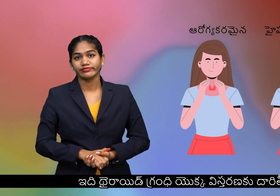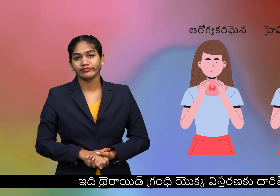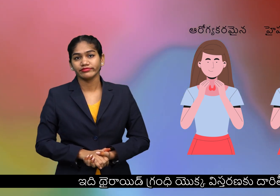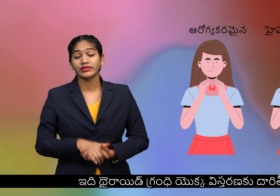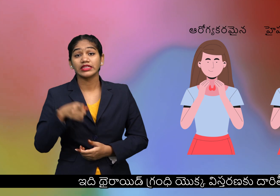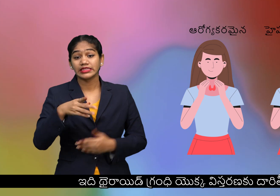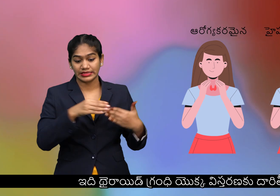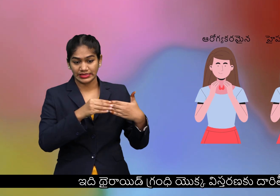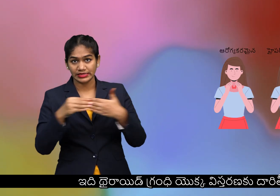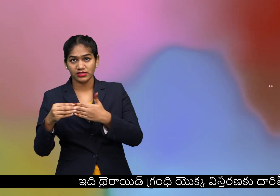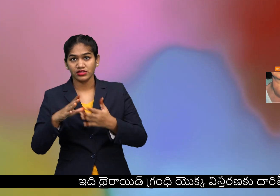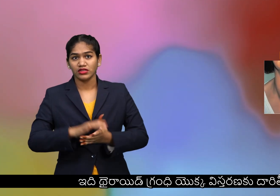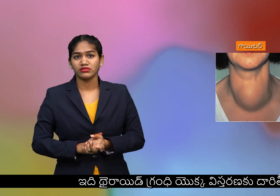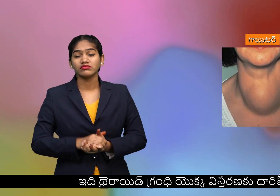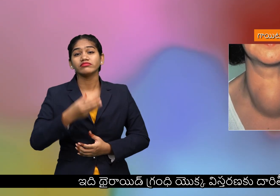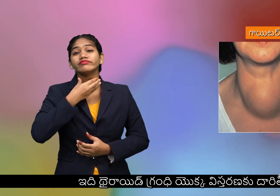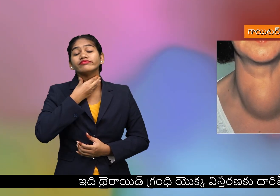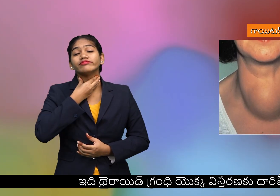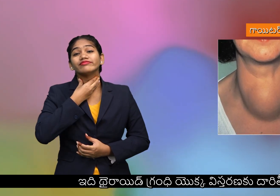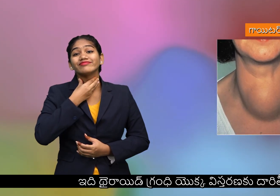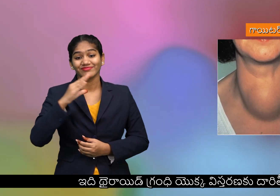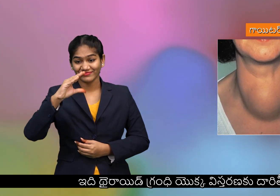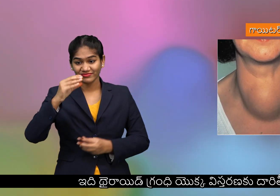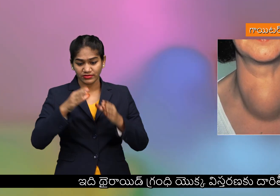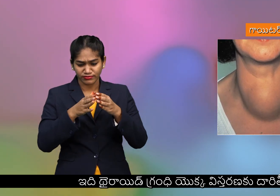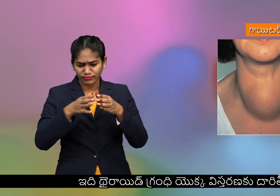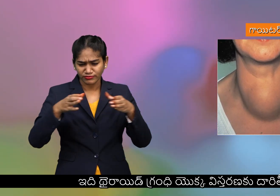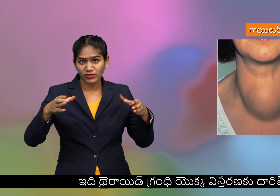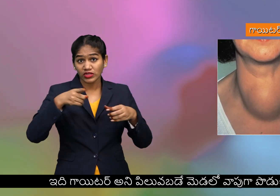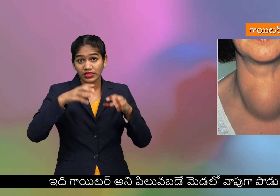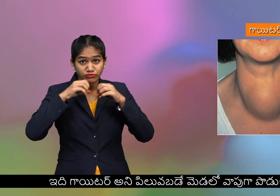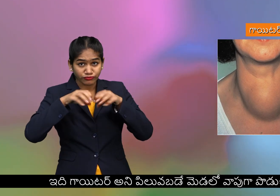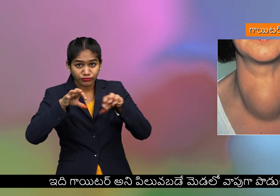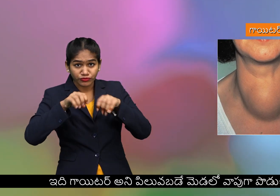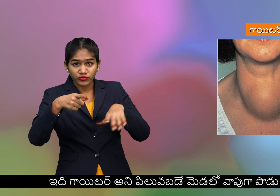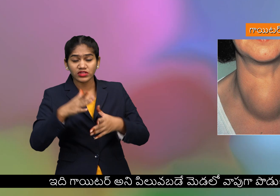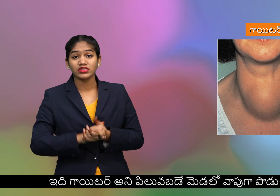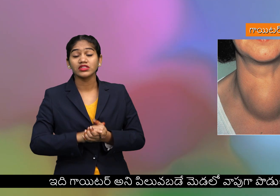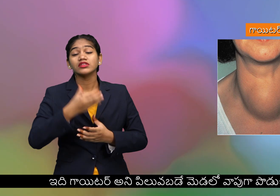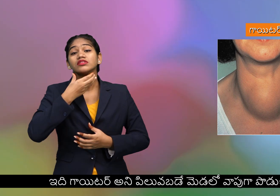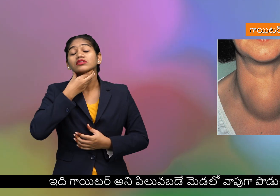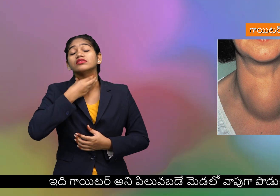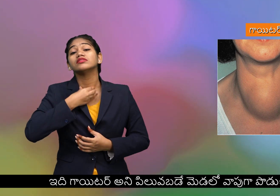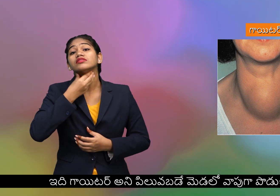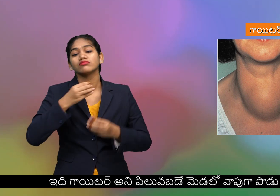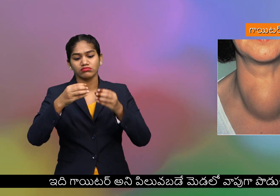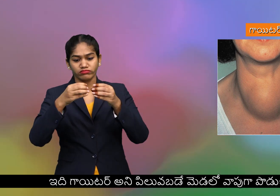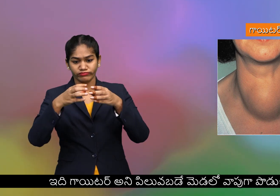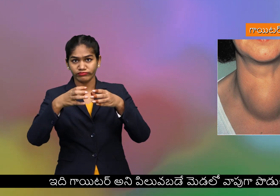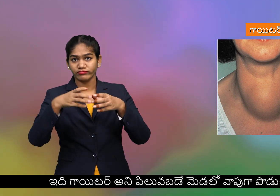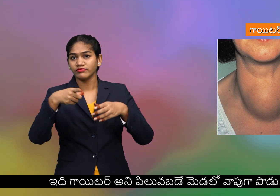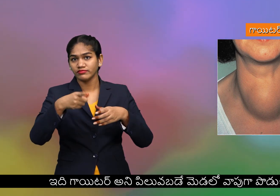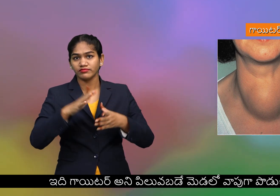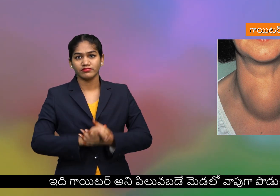ఇది థైరాయిడ్ గ్రంథి యొక్క విస్తరణకు దారితీస్తుంది. ఇది గాయిటర్ అని పిలువబడే మెడలో